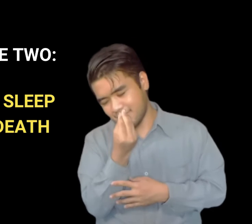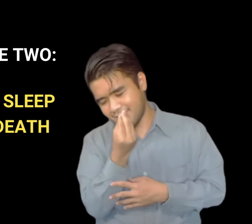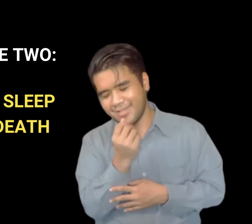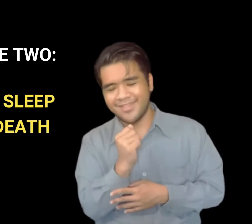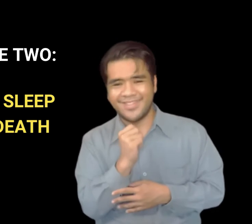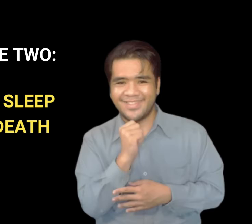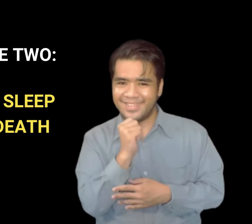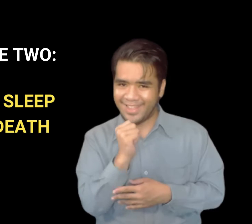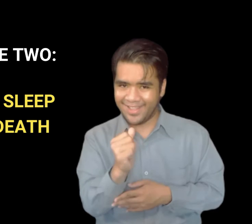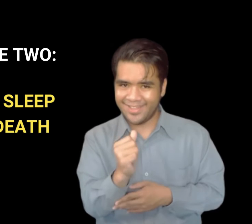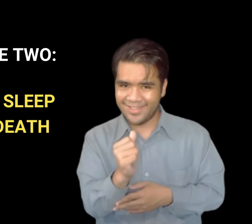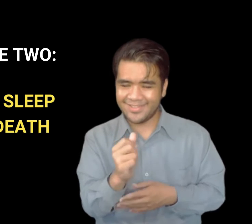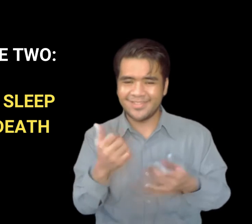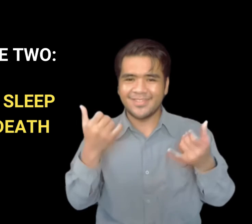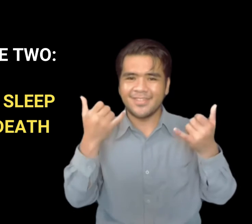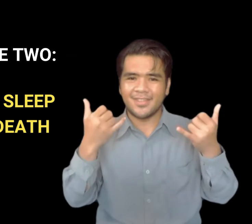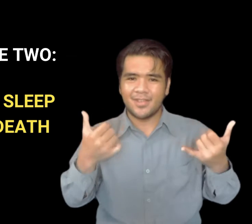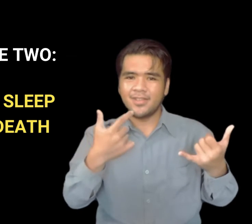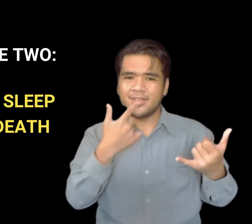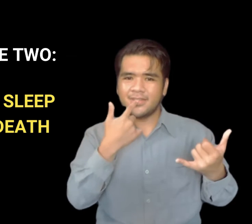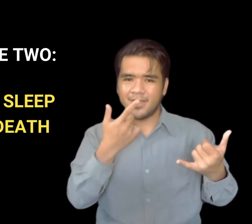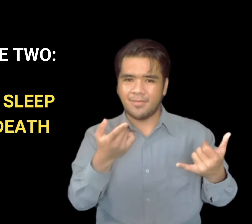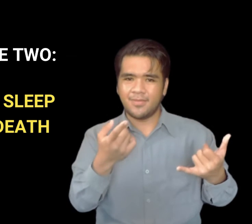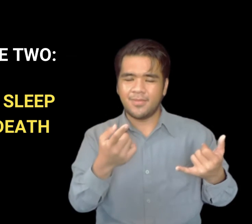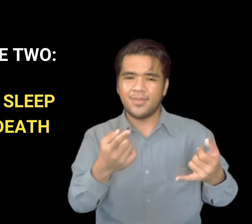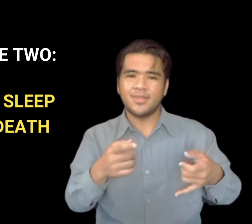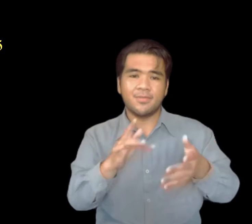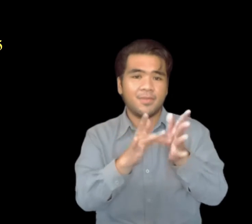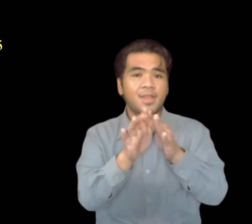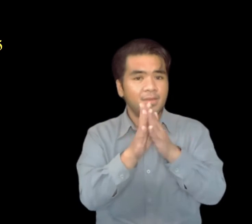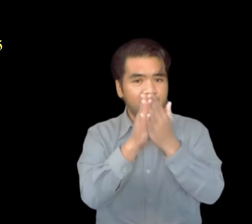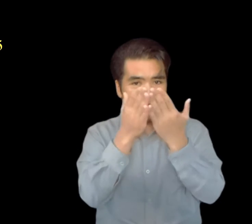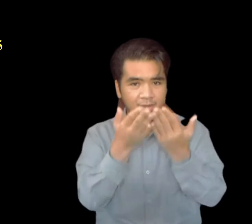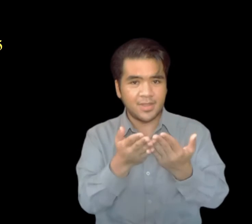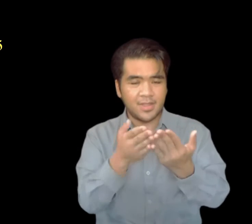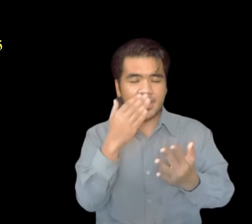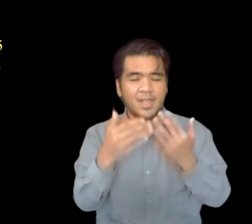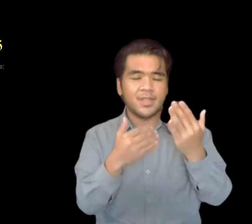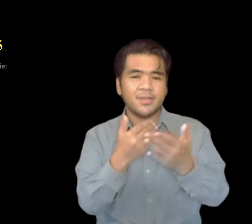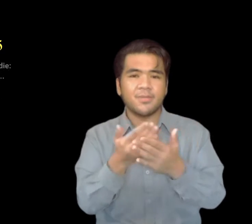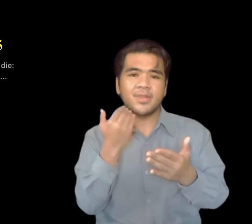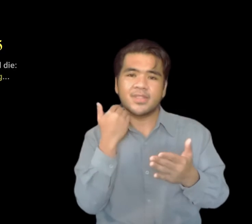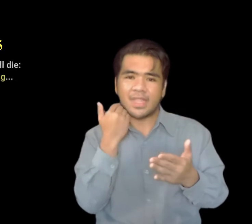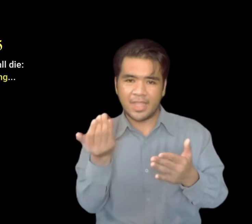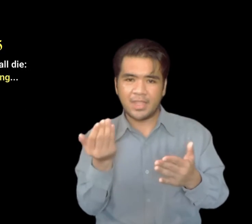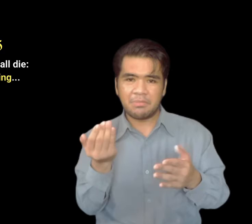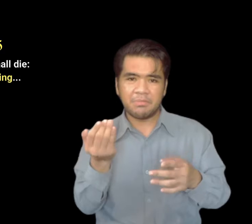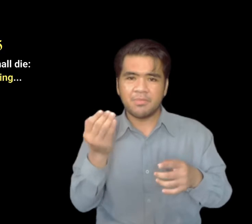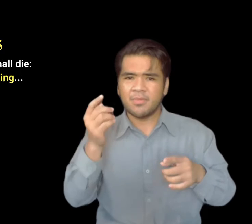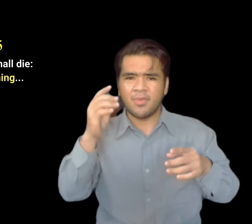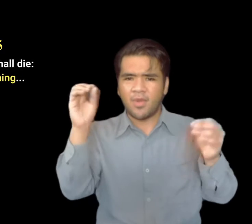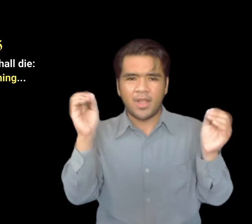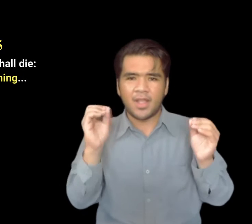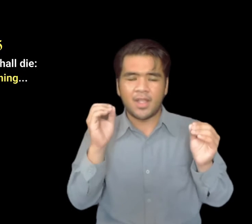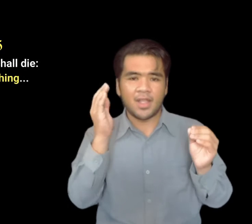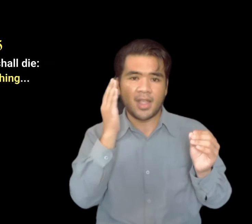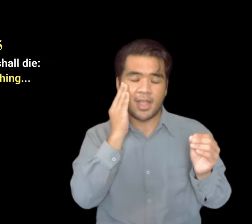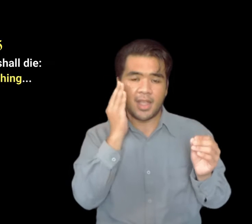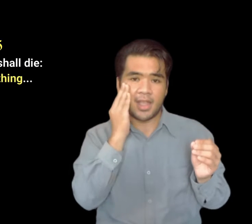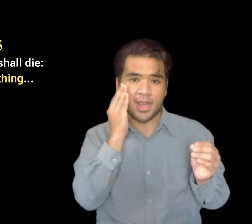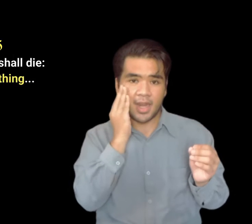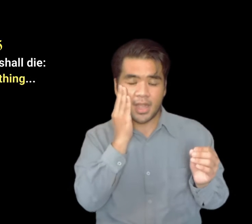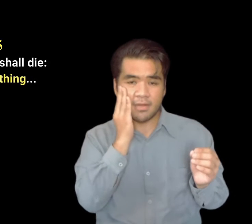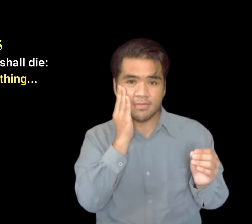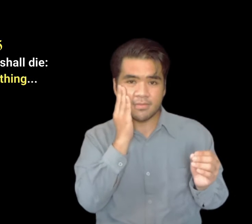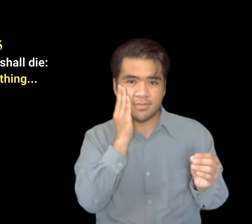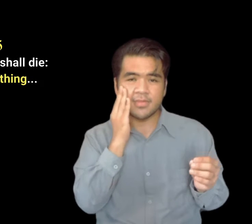ay hindi natutulog pagkatapos ng kamatayan. Ngunit hindi ba't ang sabi sa mga ngaral, chapter 9 verse 5, ang